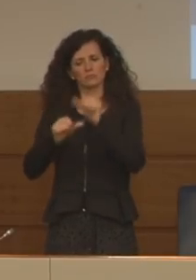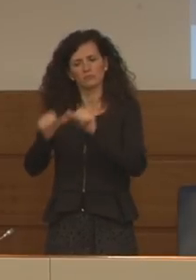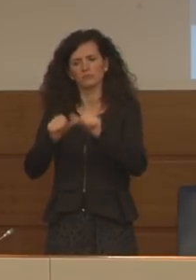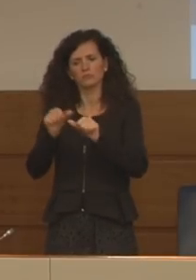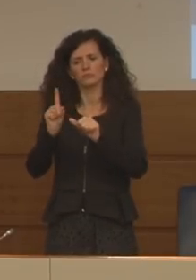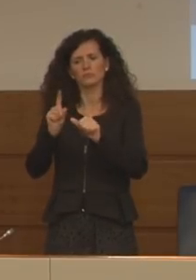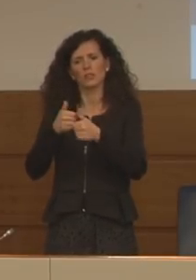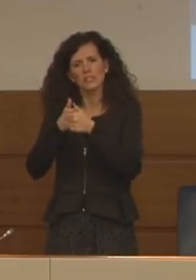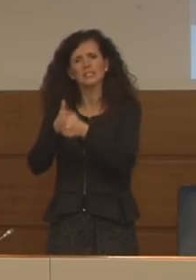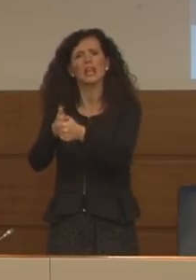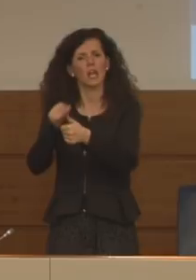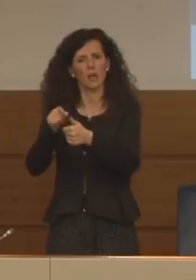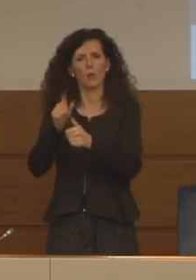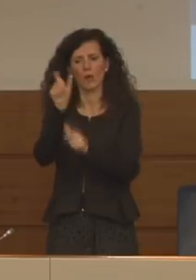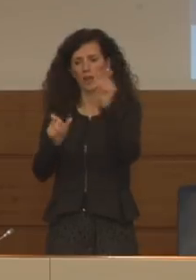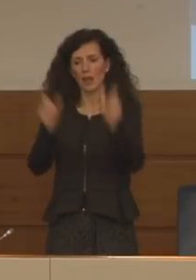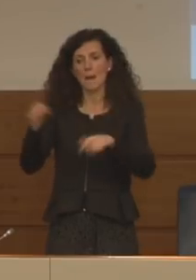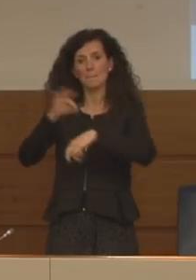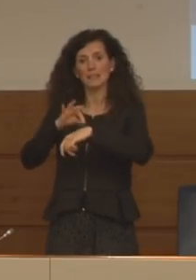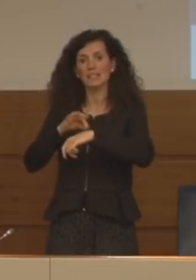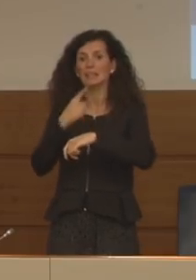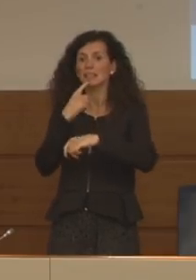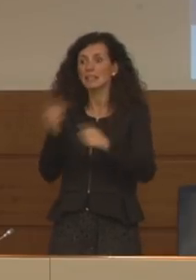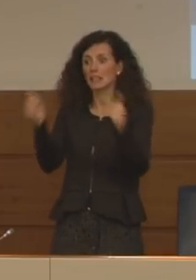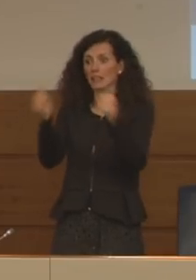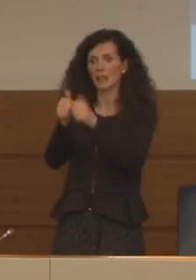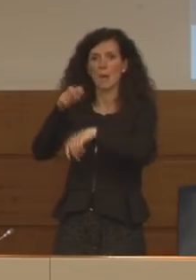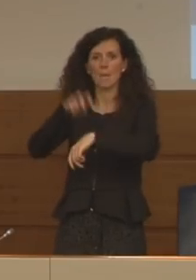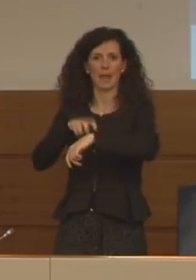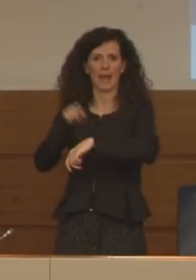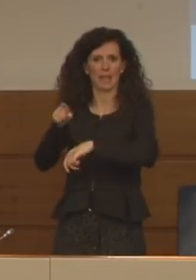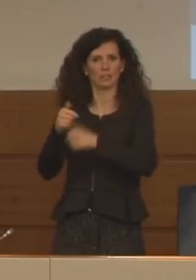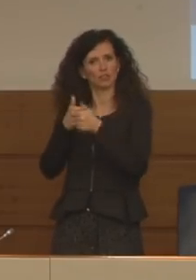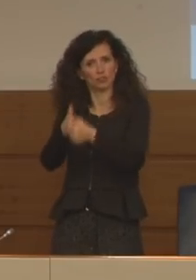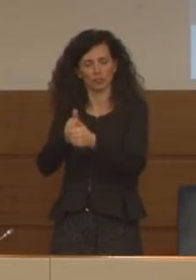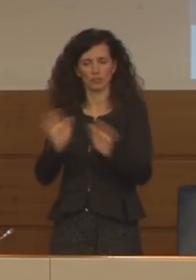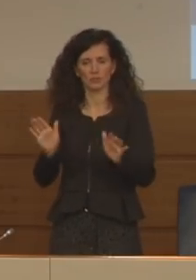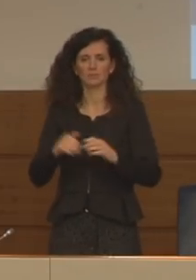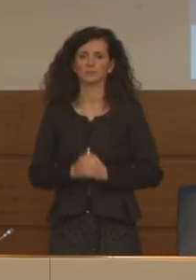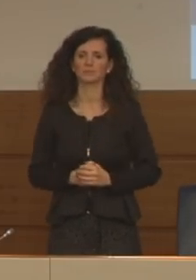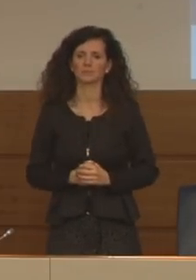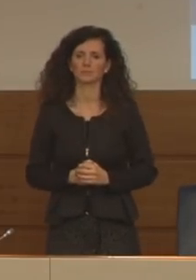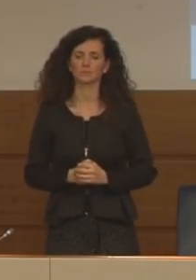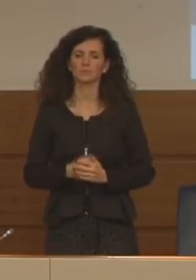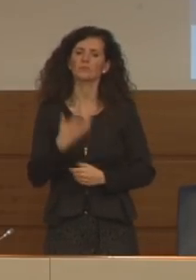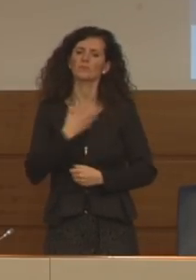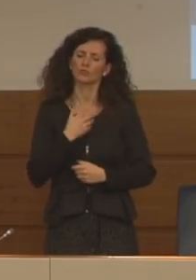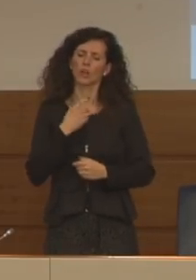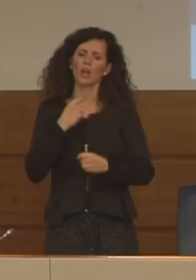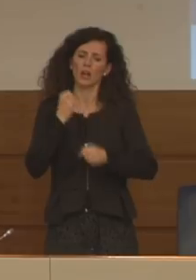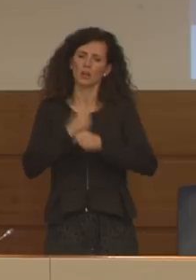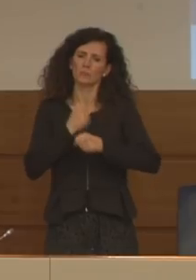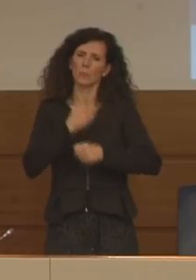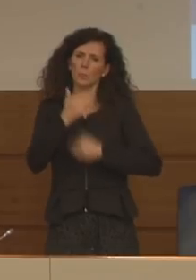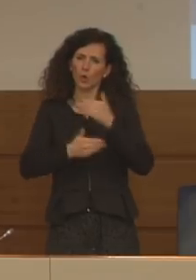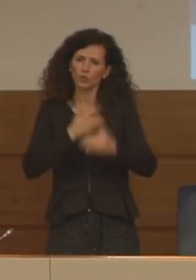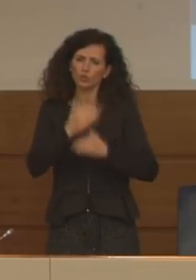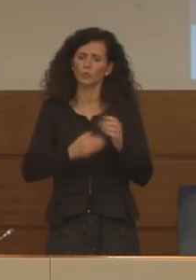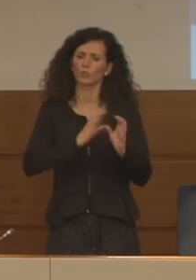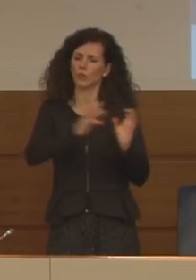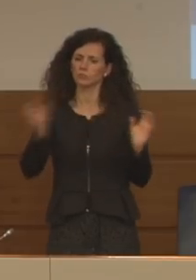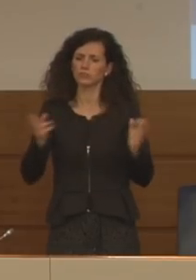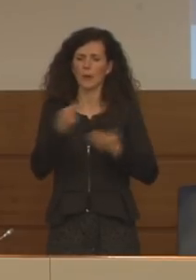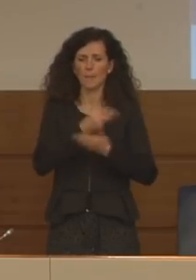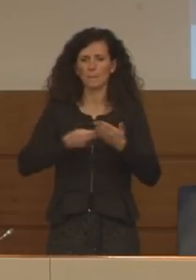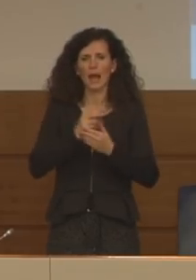solitamente trattati dai medici di medicina generale ci sono inoltre semplificati diverse procedure per l'estensione dei piani terapeutici